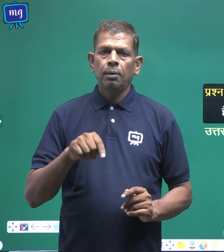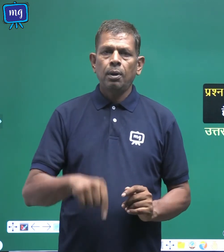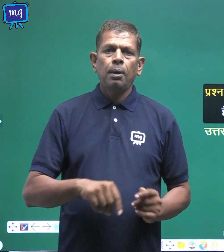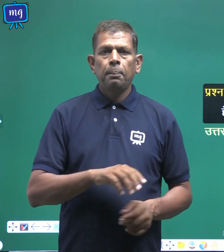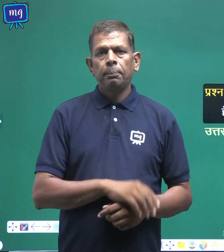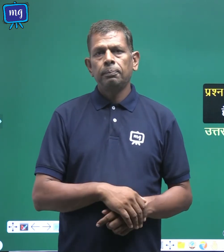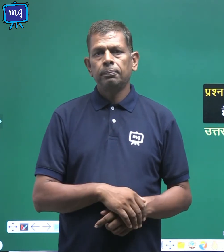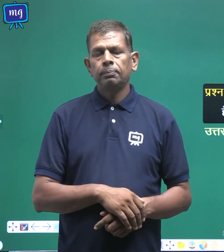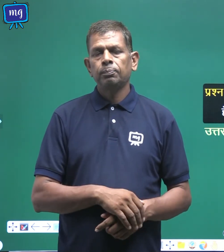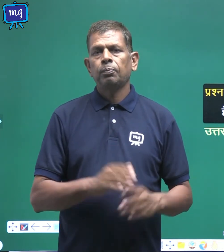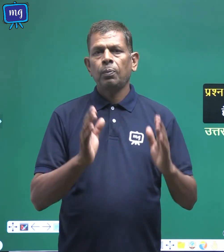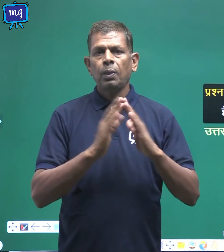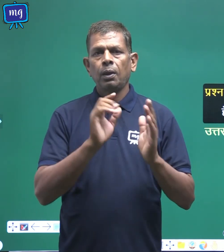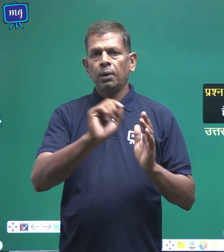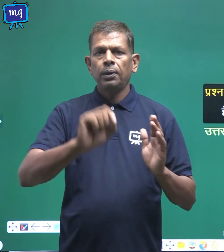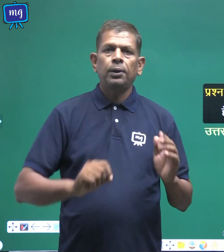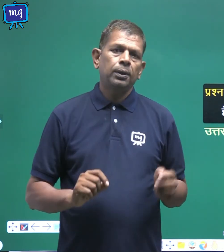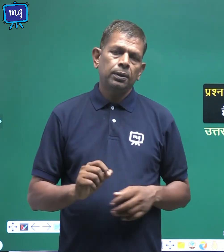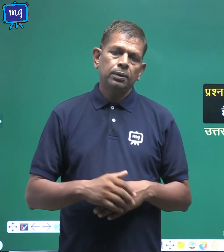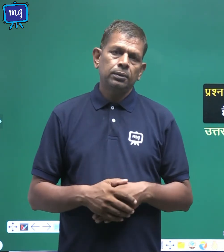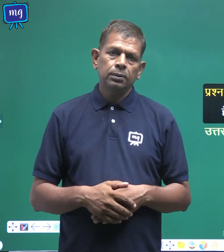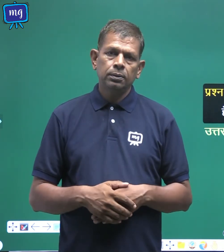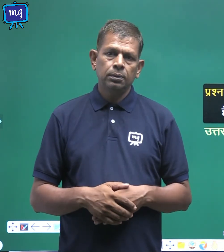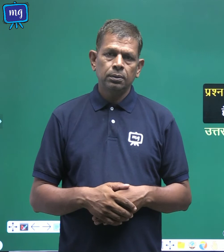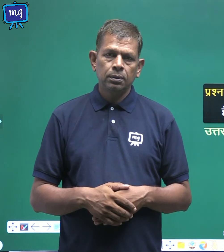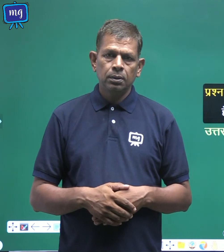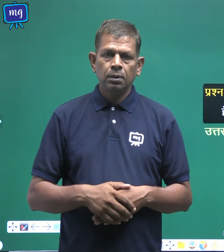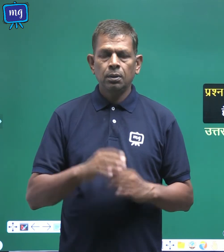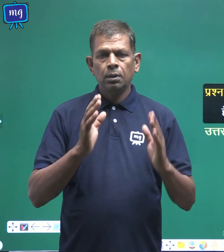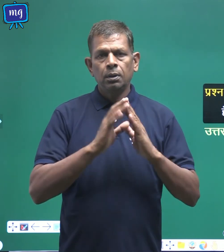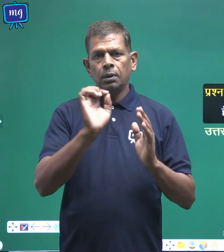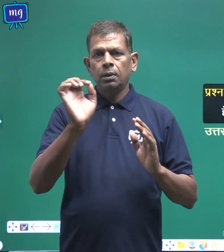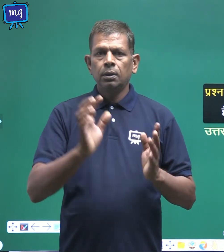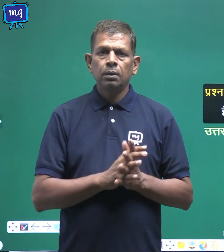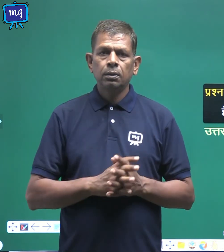आप गृह कार्य करेंगे। गृह कार्य